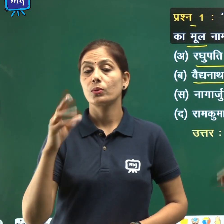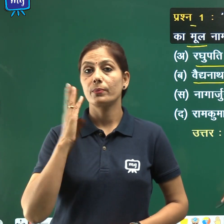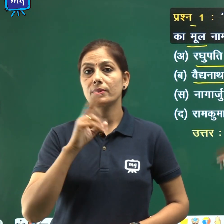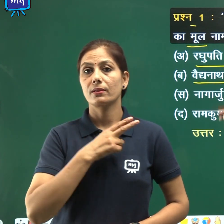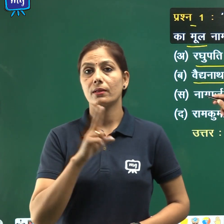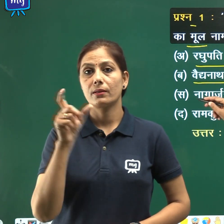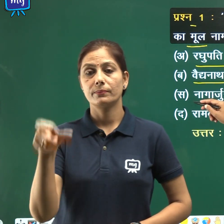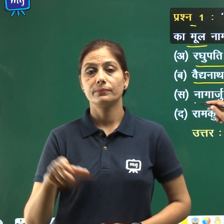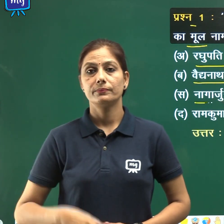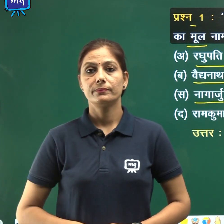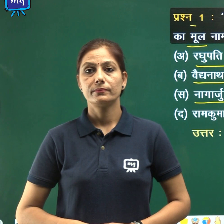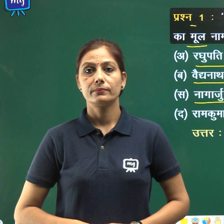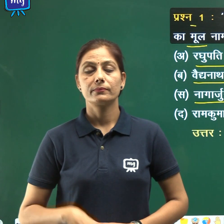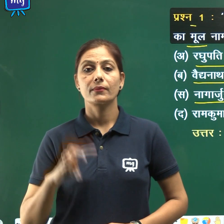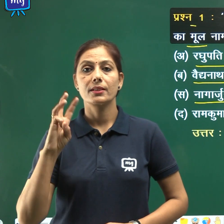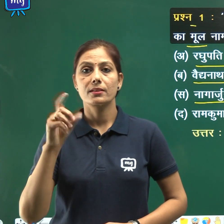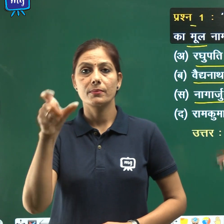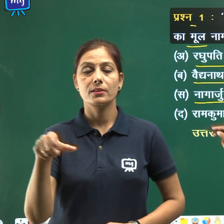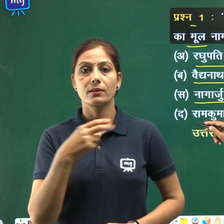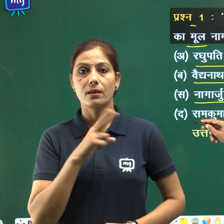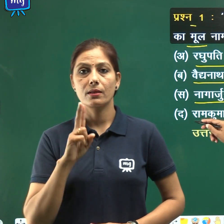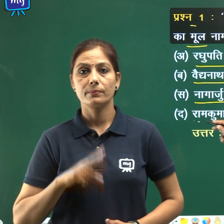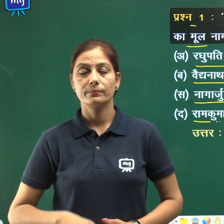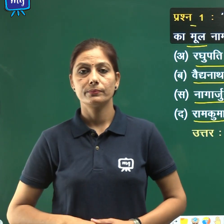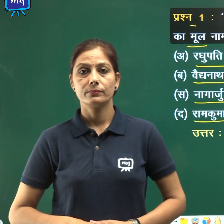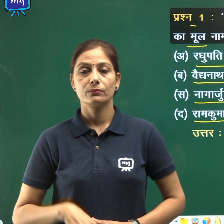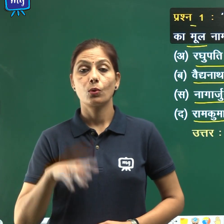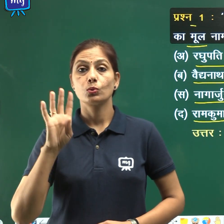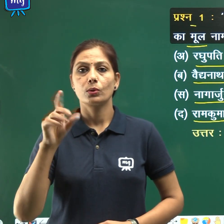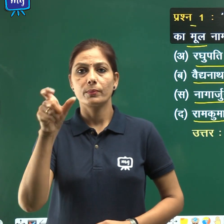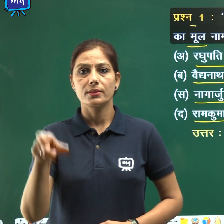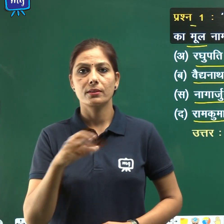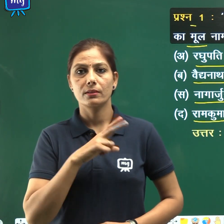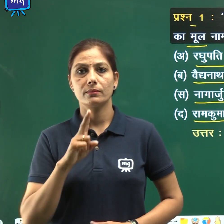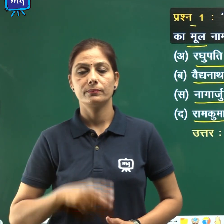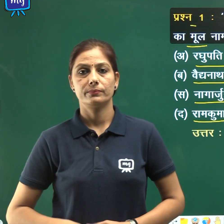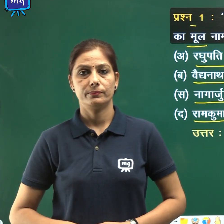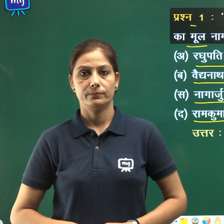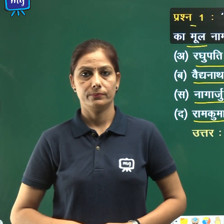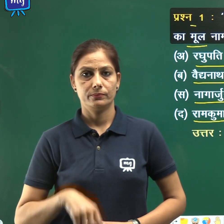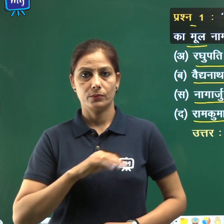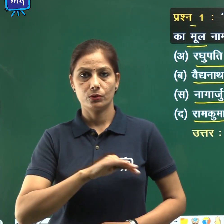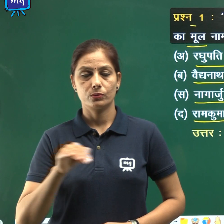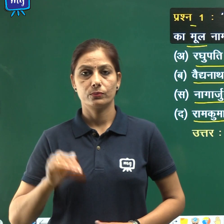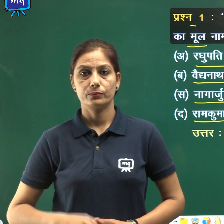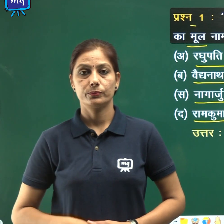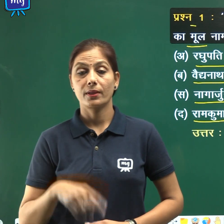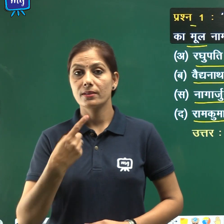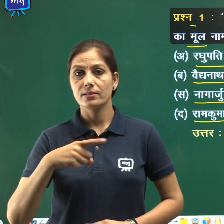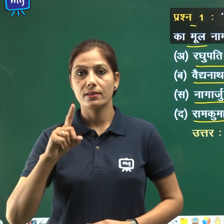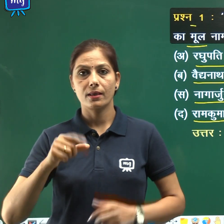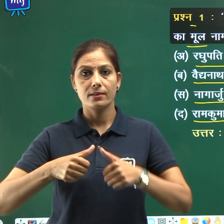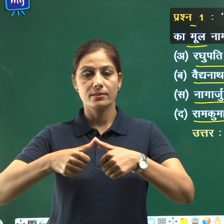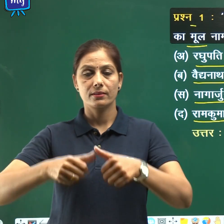वैद्यनाथ, तीसरा नागार्जुन, चौथा रामकुमार। बच्चों, सही उत्तर